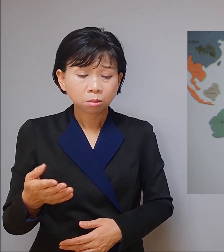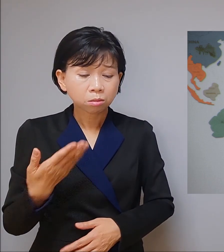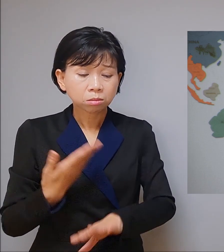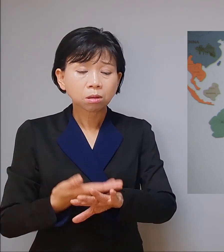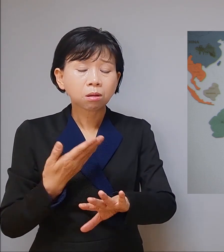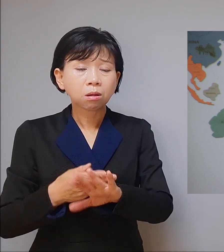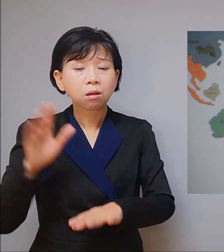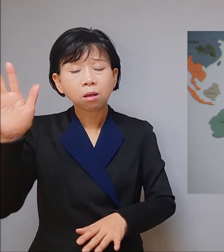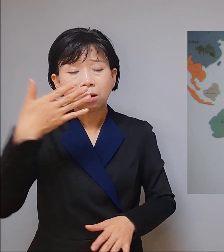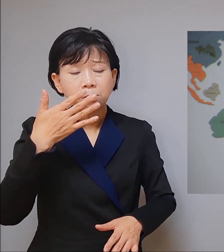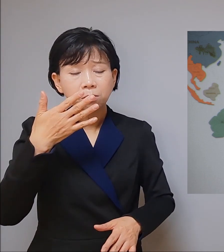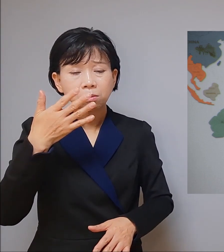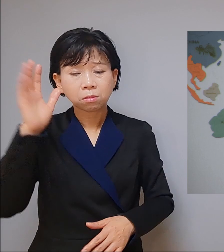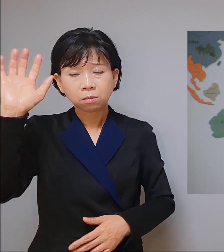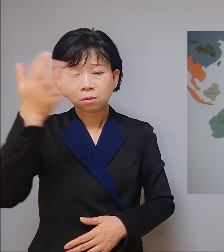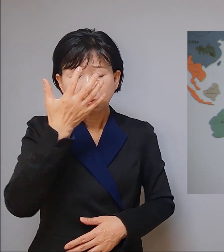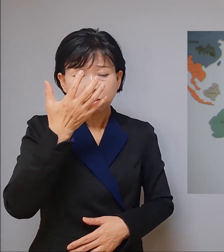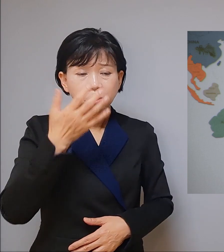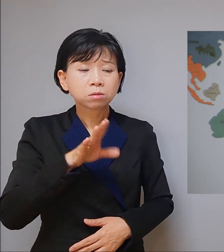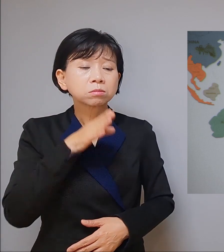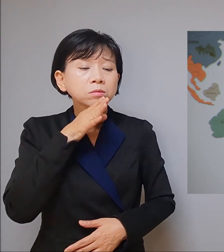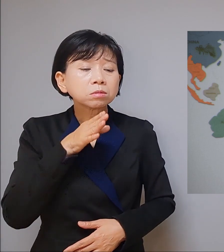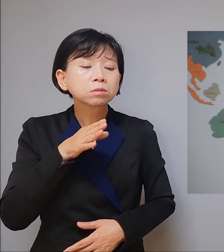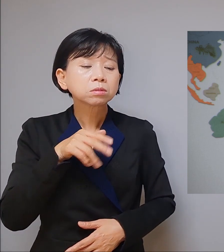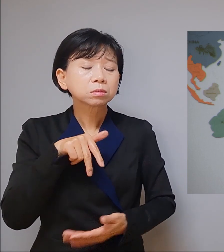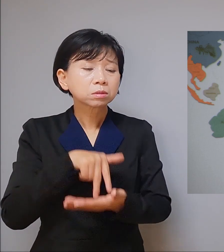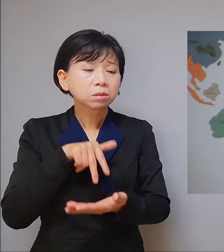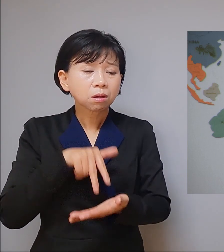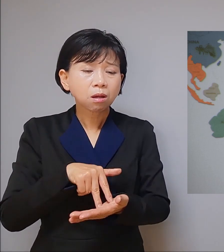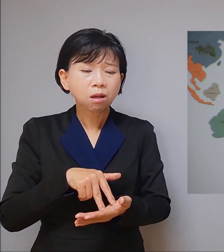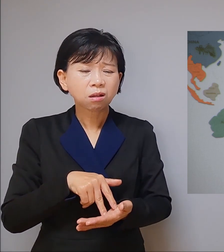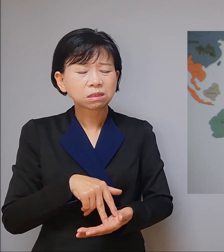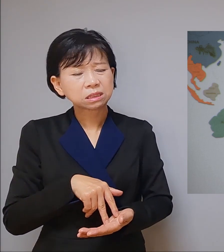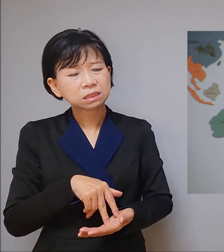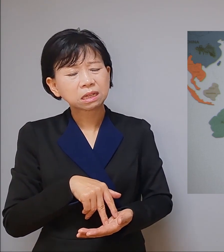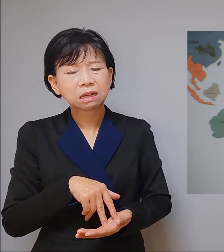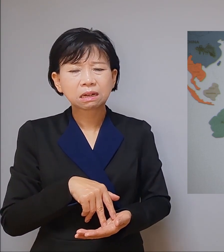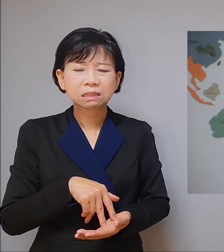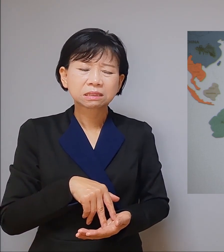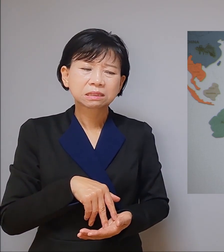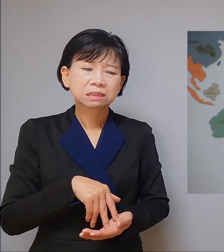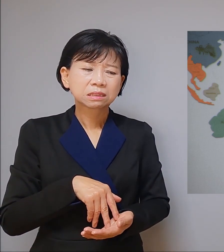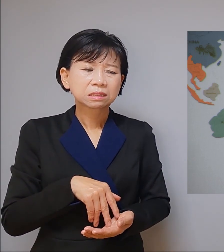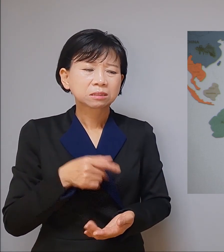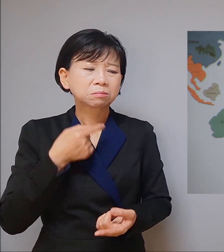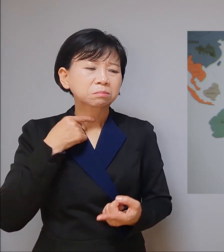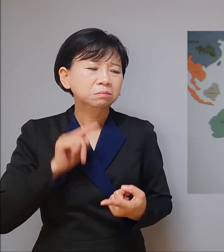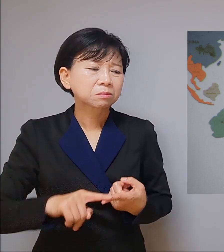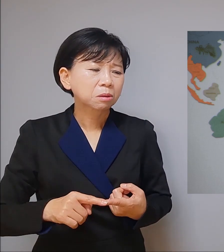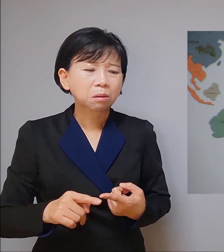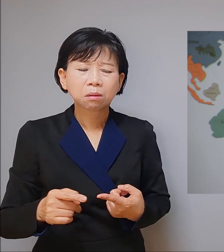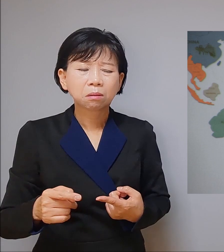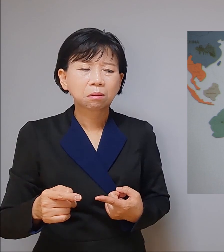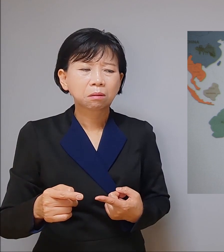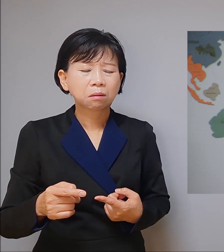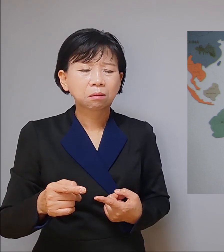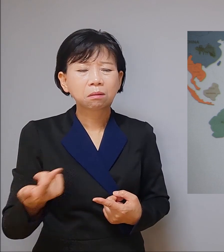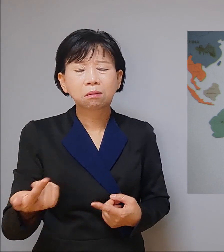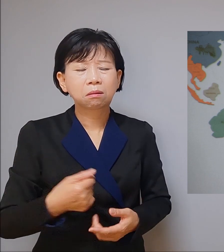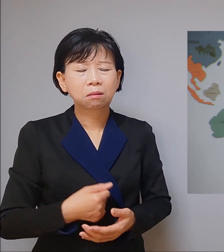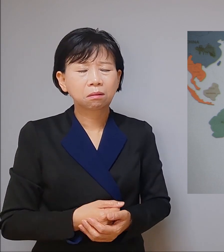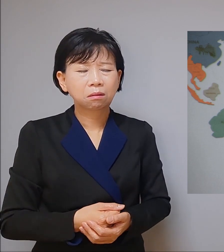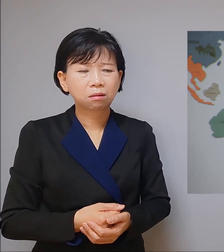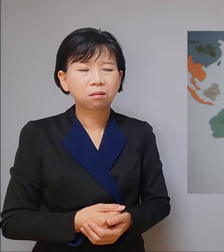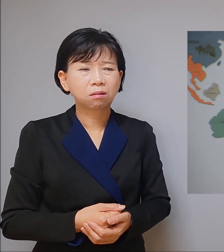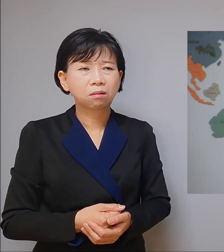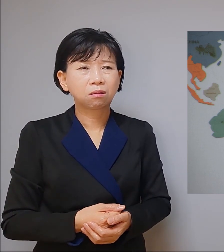부추깁니다. 그러니 자신의 진짜 신분에 불만을 갖고 더 높은 지위를 쟁취하도록 세상은 우리를